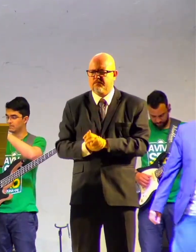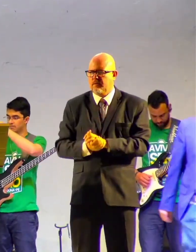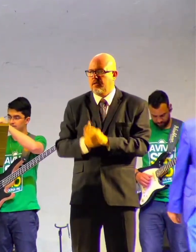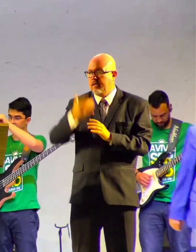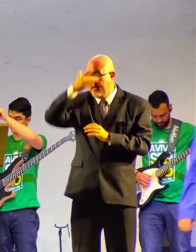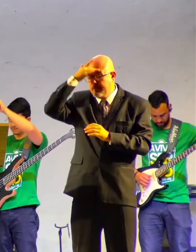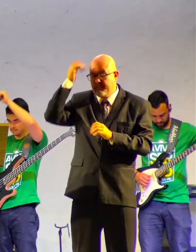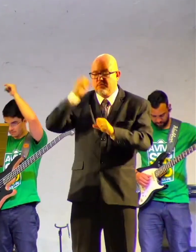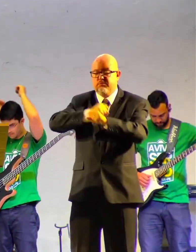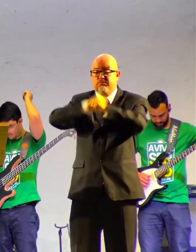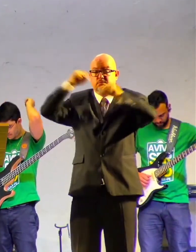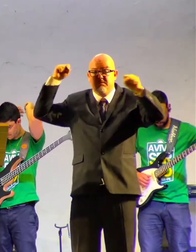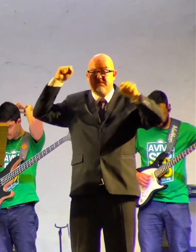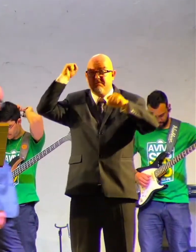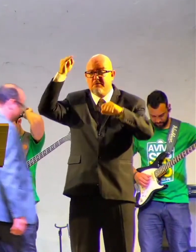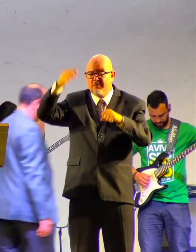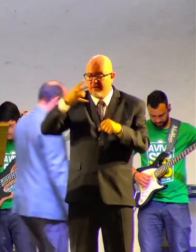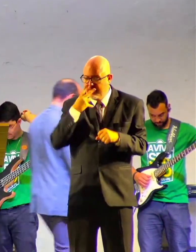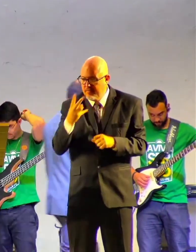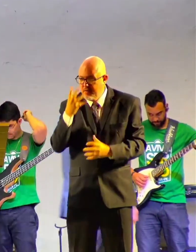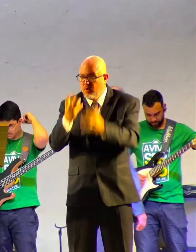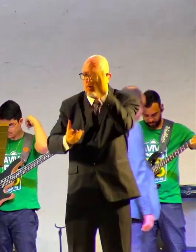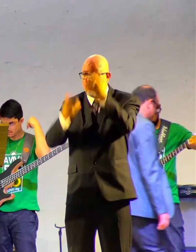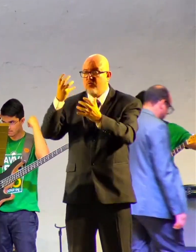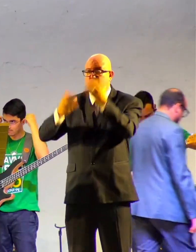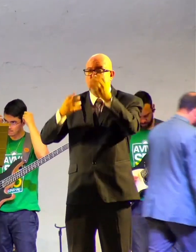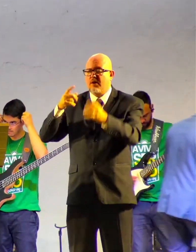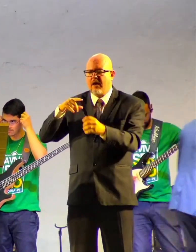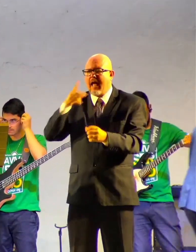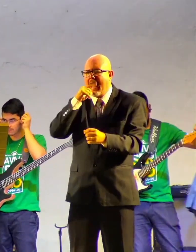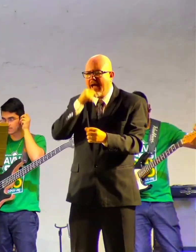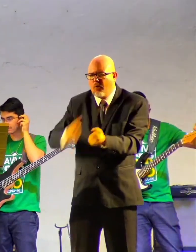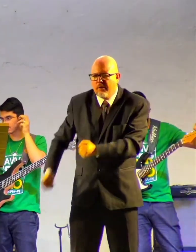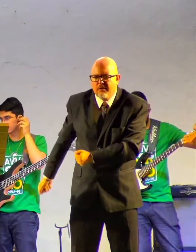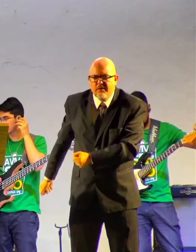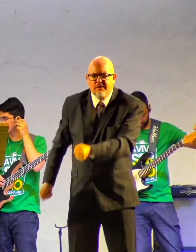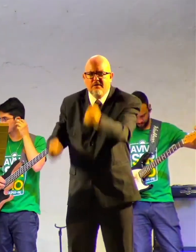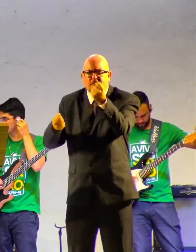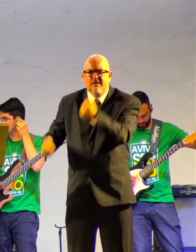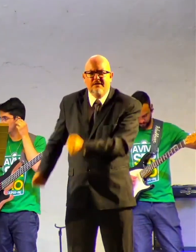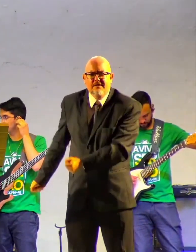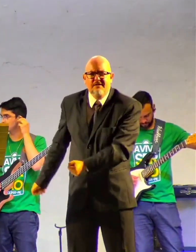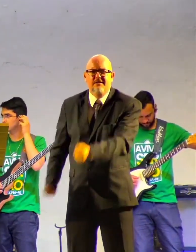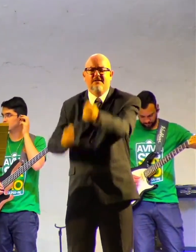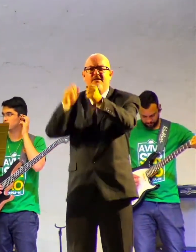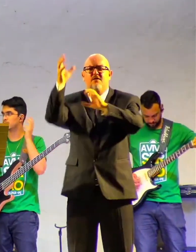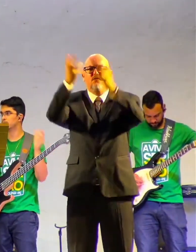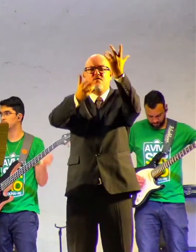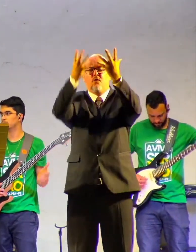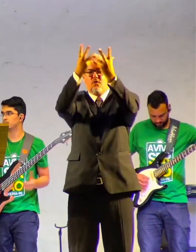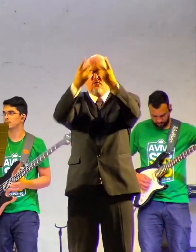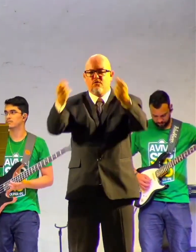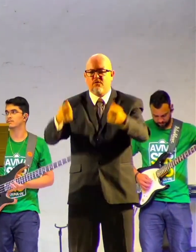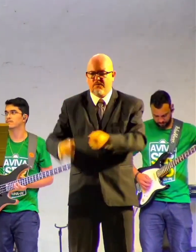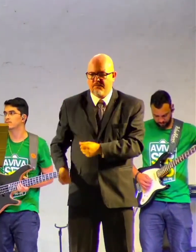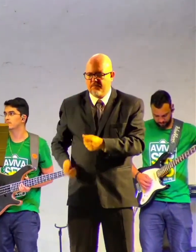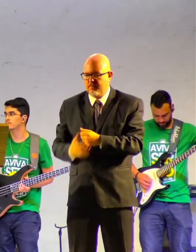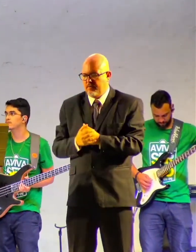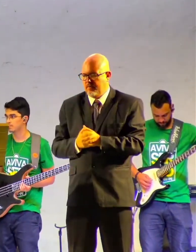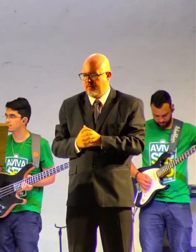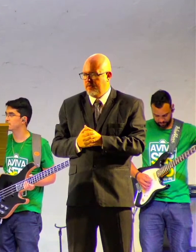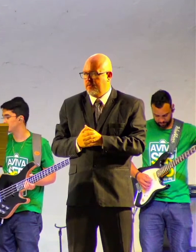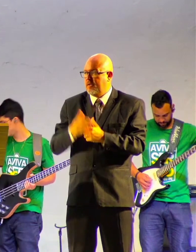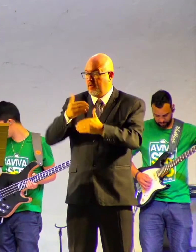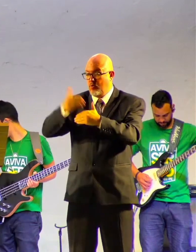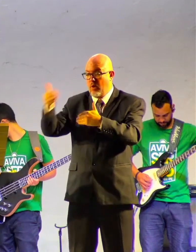As pessoas acordaram de madrugada e viram as chamas e saíram de casa com baldes d'água para apagar o fogo, para apagar o fogo, para apagar o fogo. E